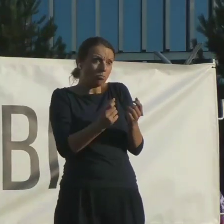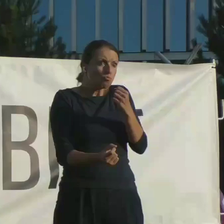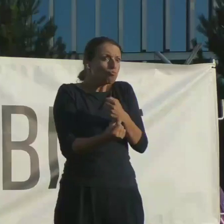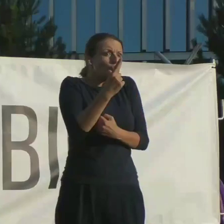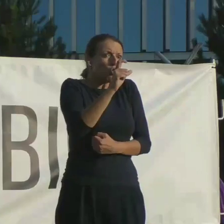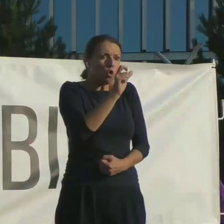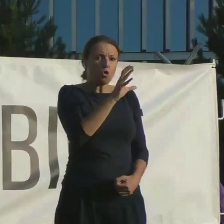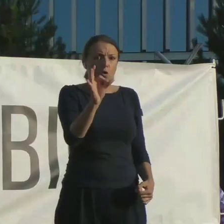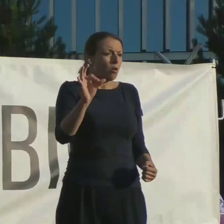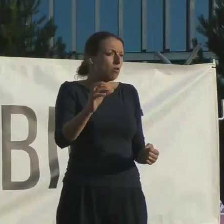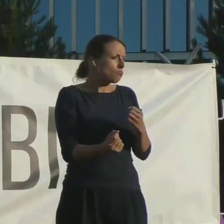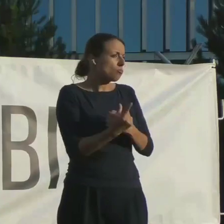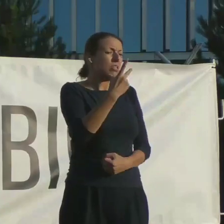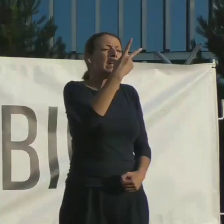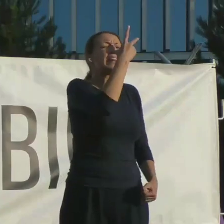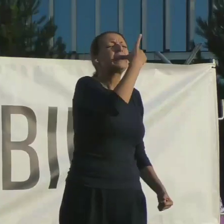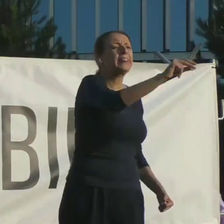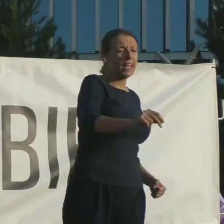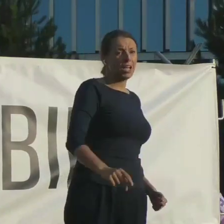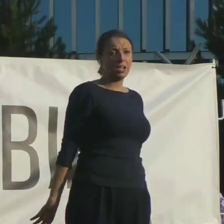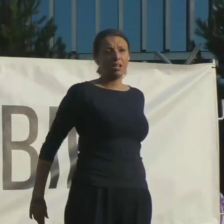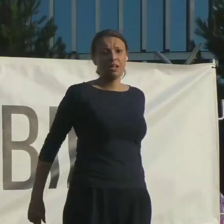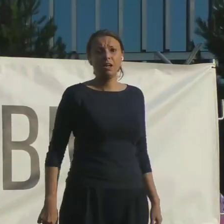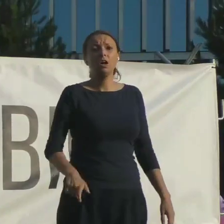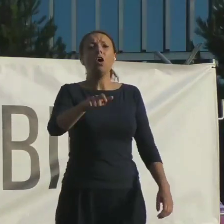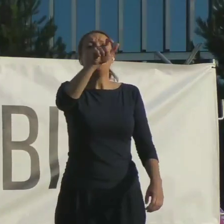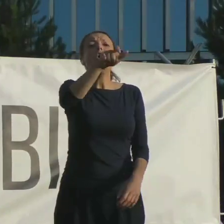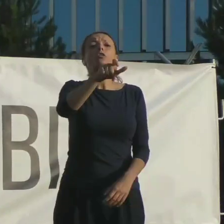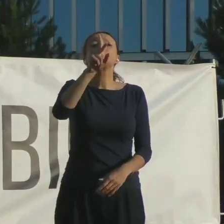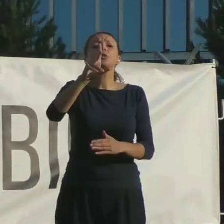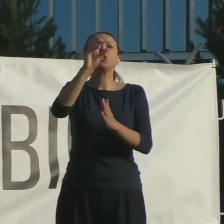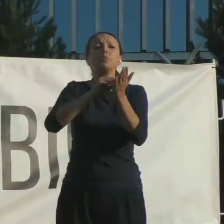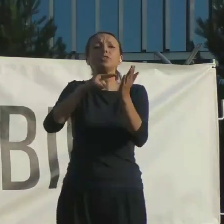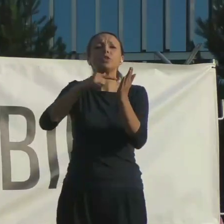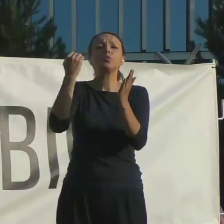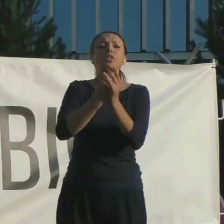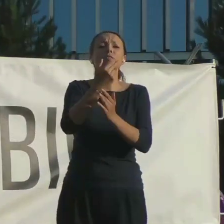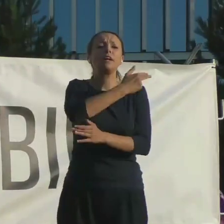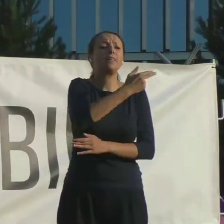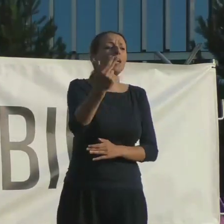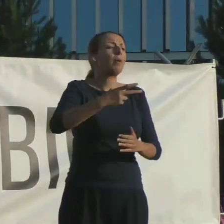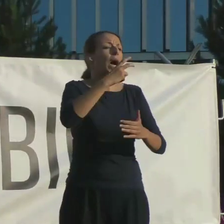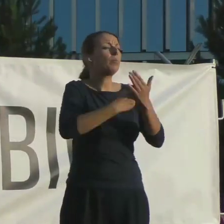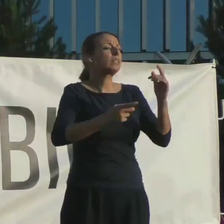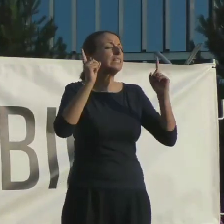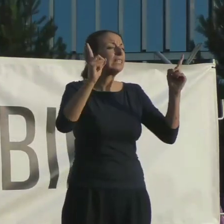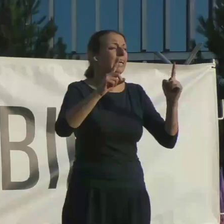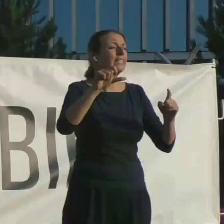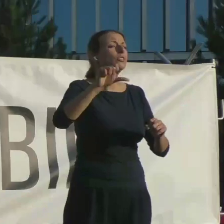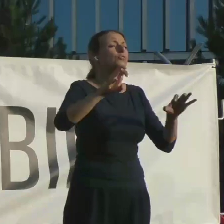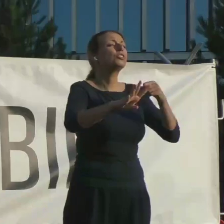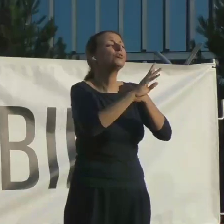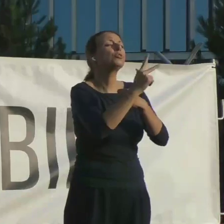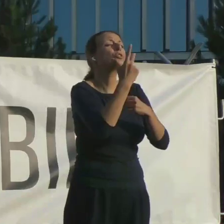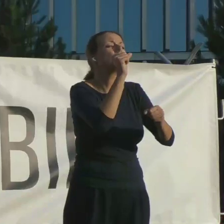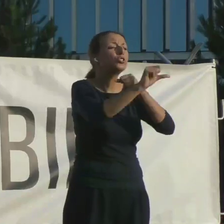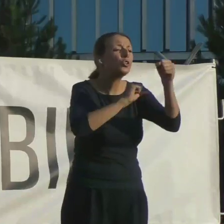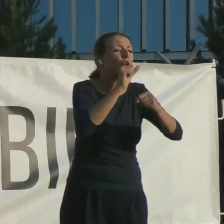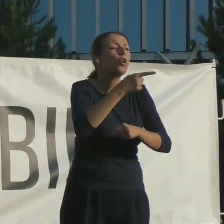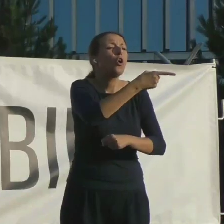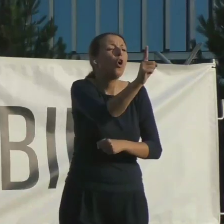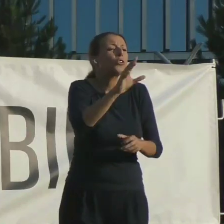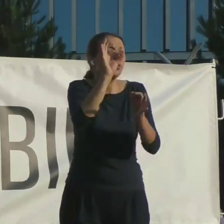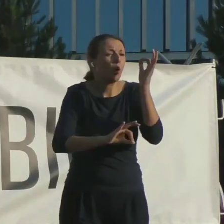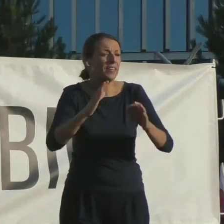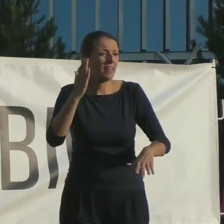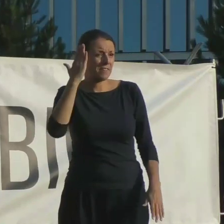Nie. Osoby piszące ustawę o zakazie aborcji z 93 roku dokładnie wiedziały,